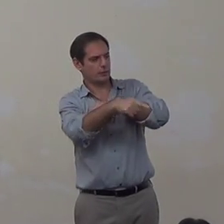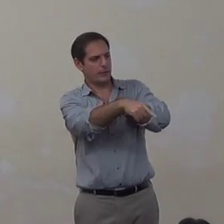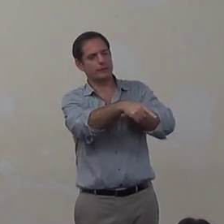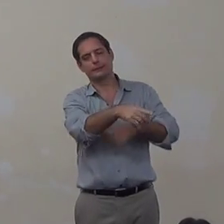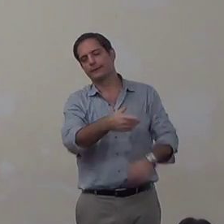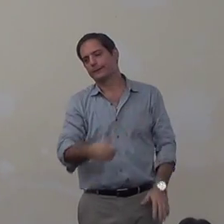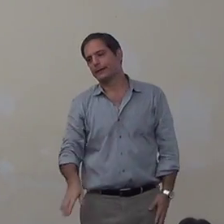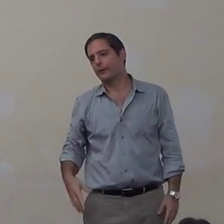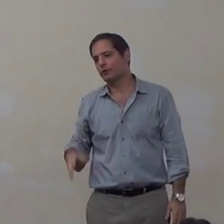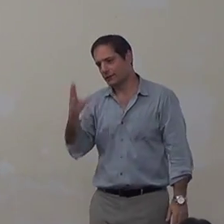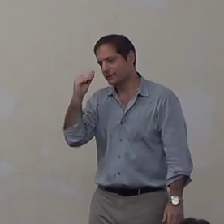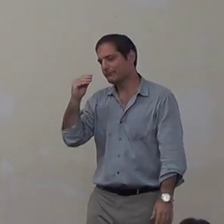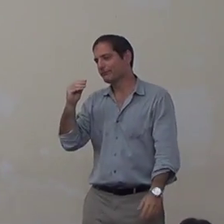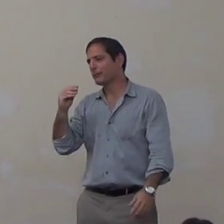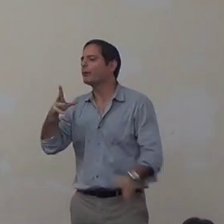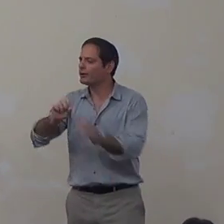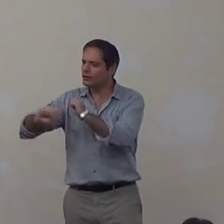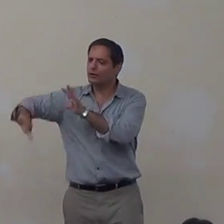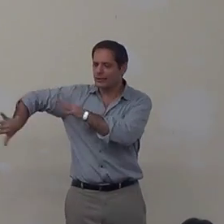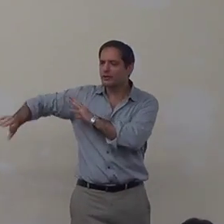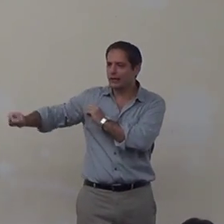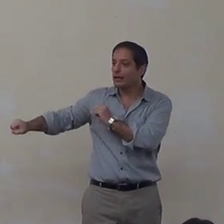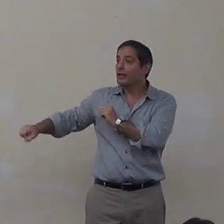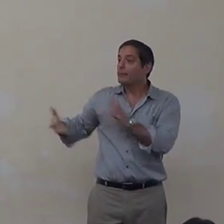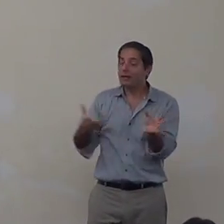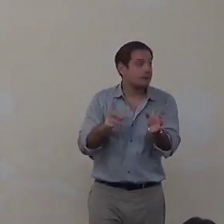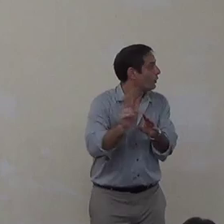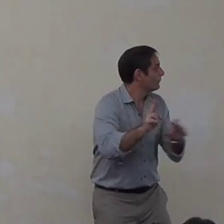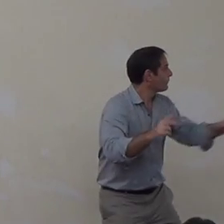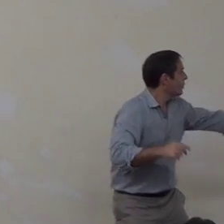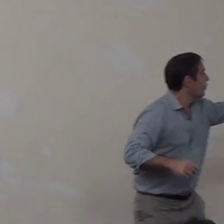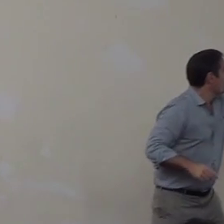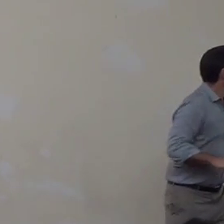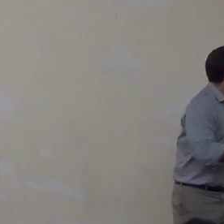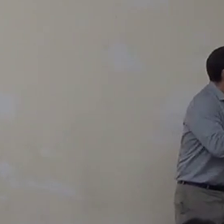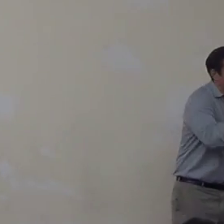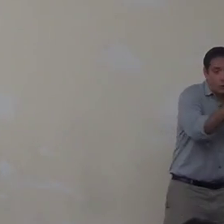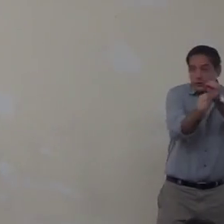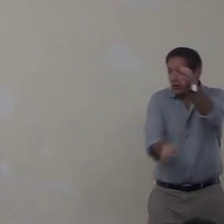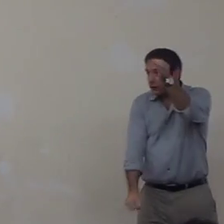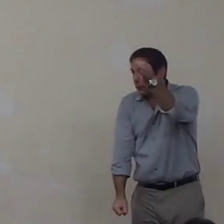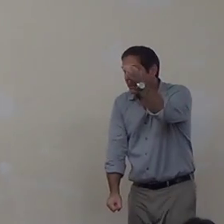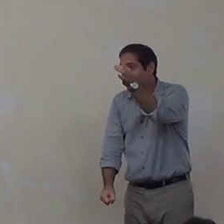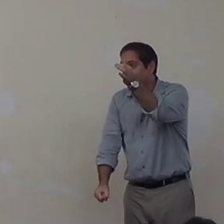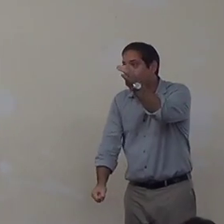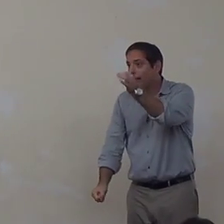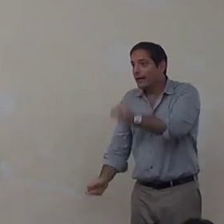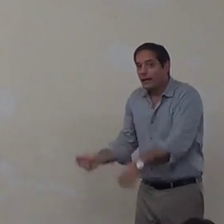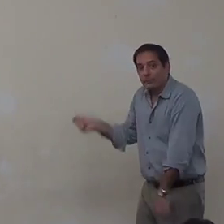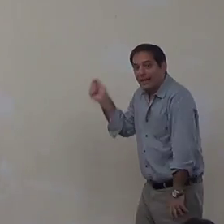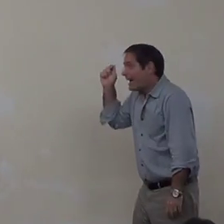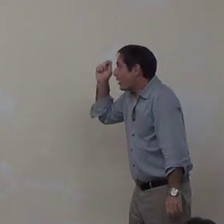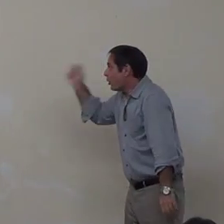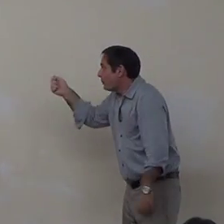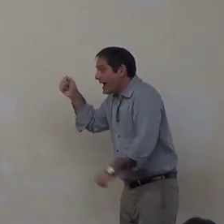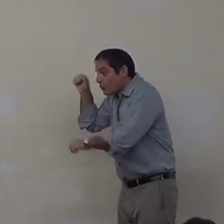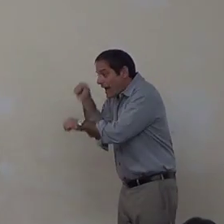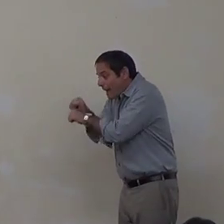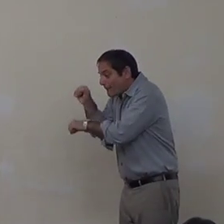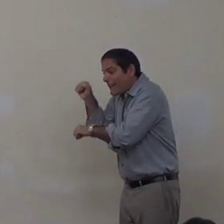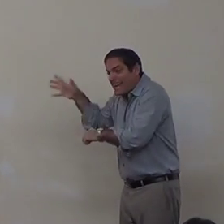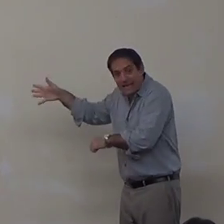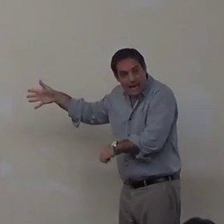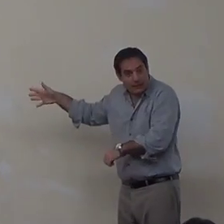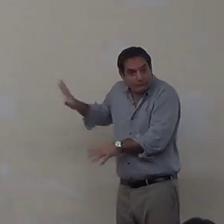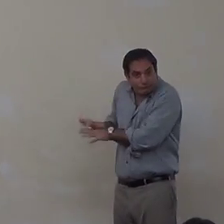castigó. Entonces, pero bueno, es otra historia. ¿Pero qué hizo? ¿Usó eso para qué? Para golpear